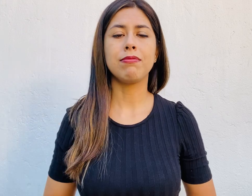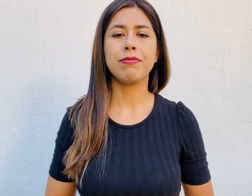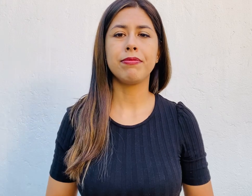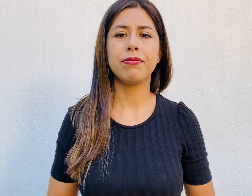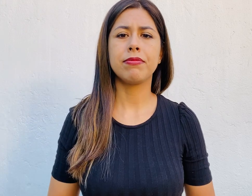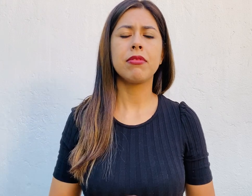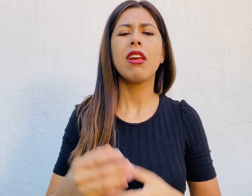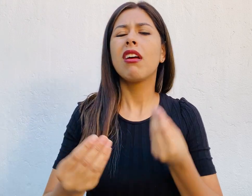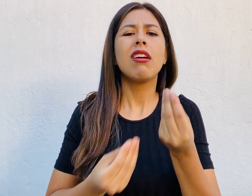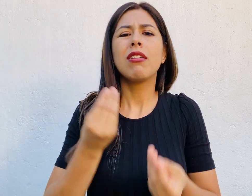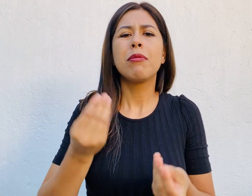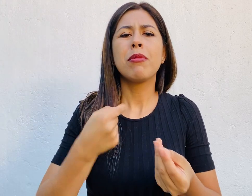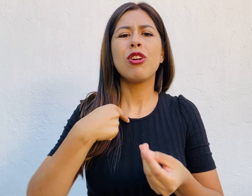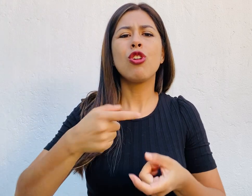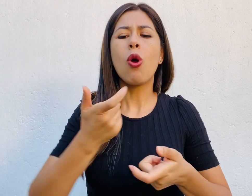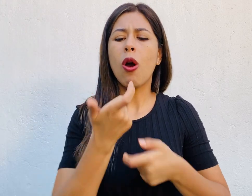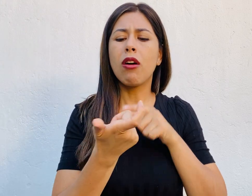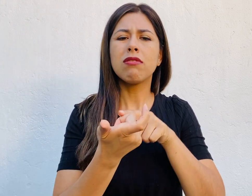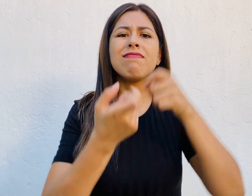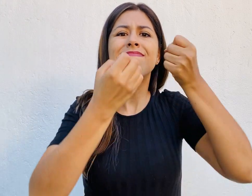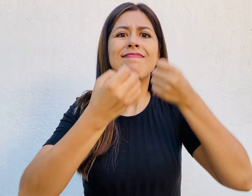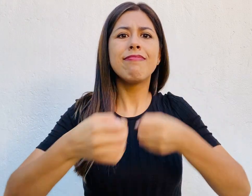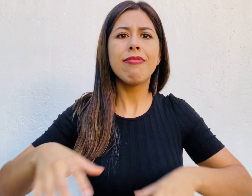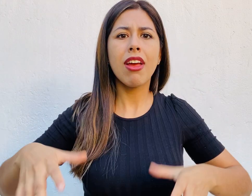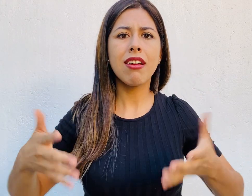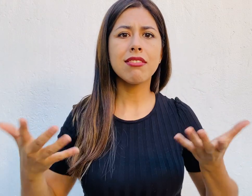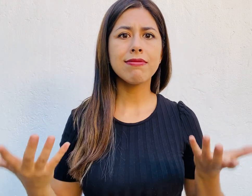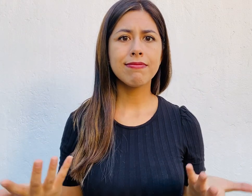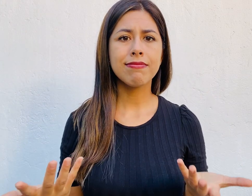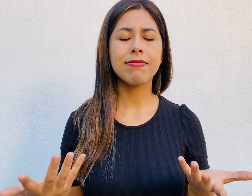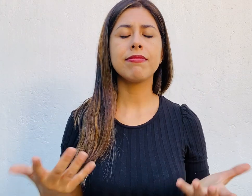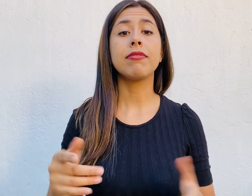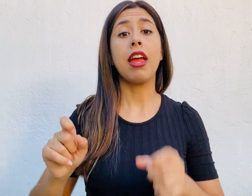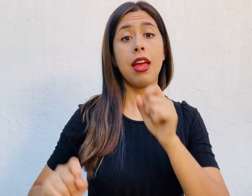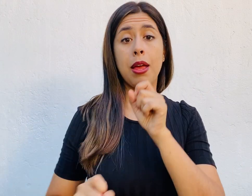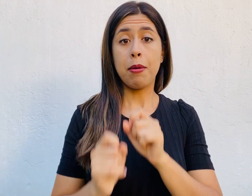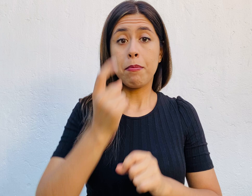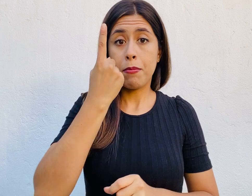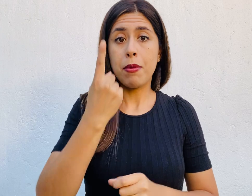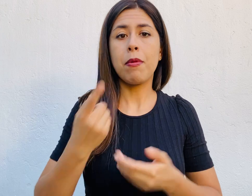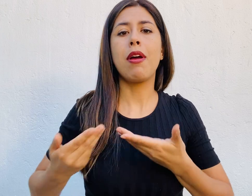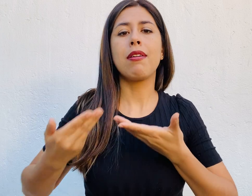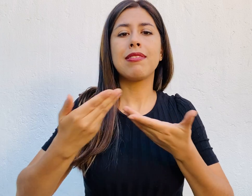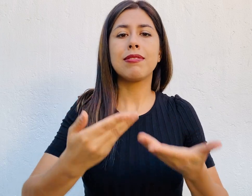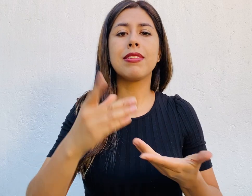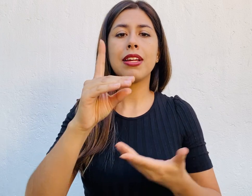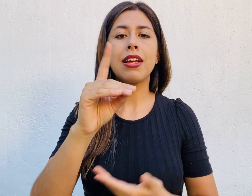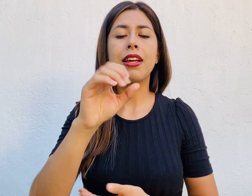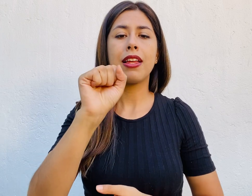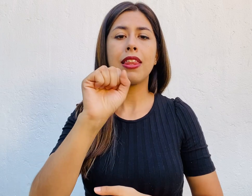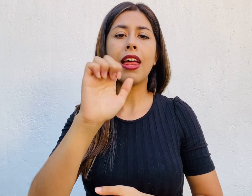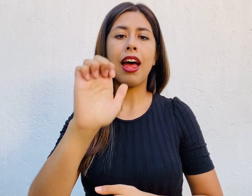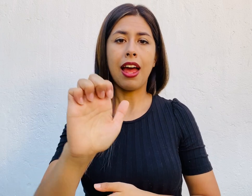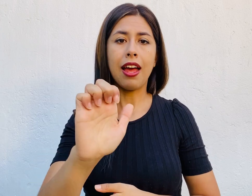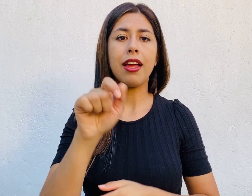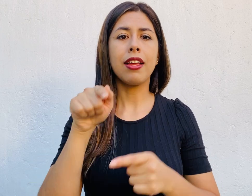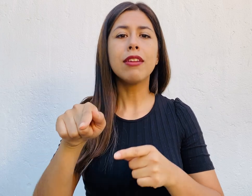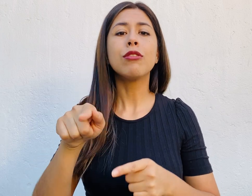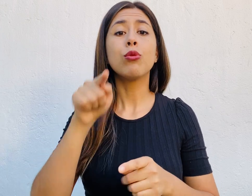la credencial? La primera credencial es cortesía de la DAE, la cual es asignada al ingresar durante tu